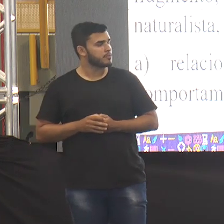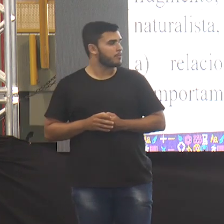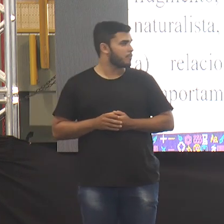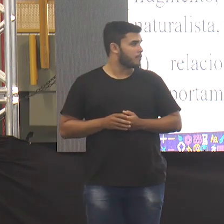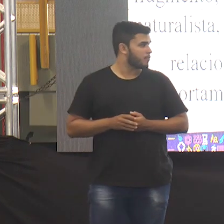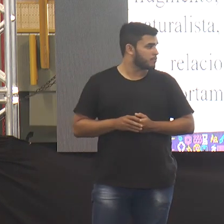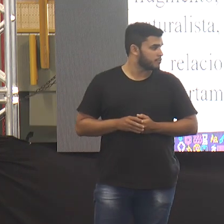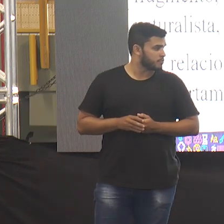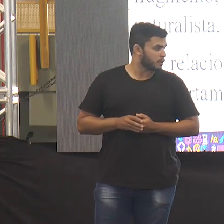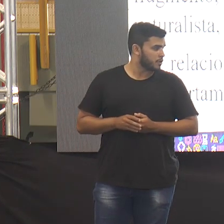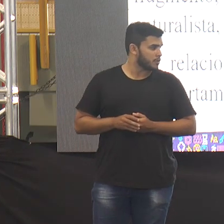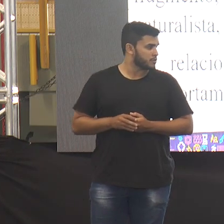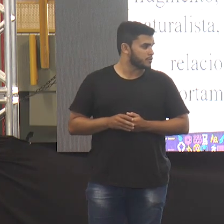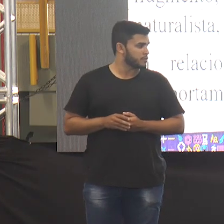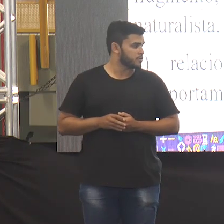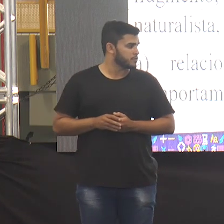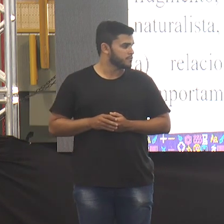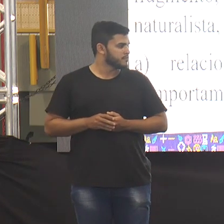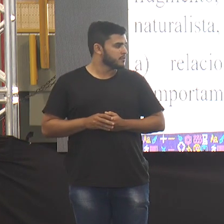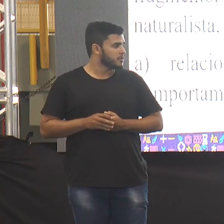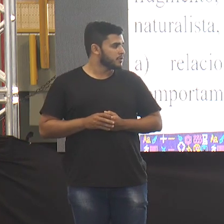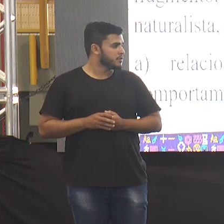Porque...